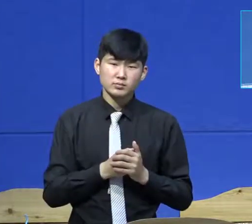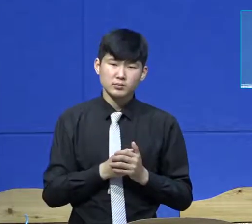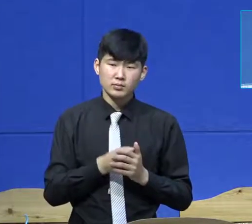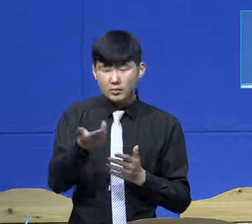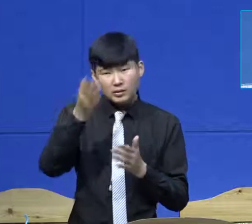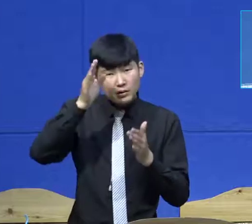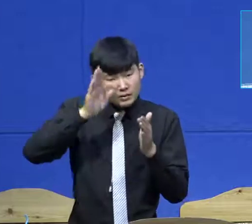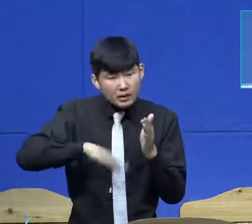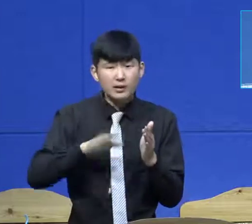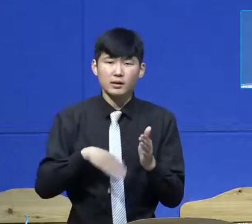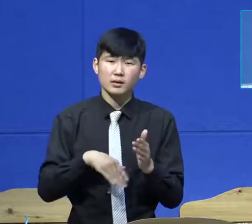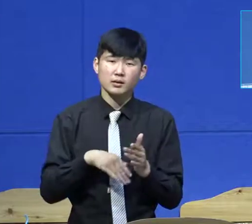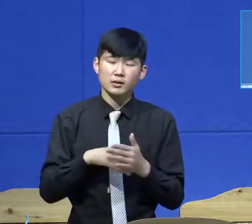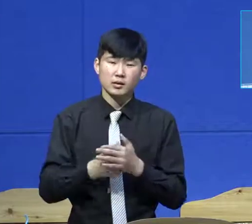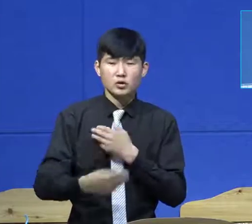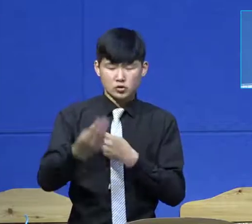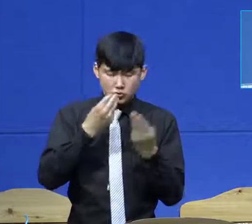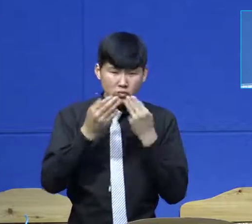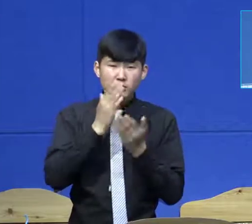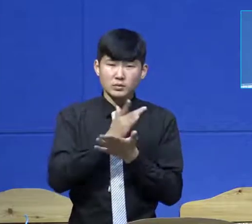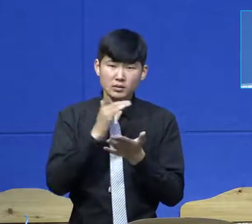Тэрний дараа шүүлт байгаа.